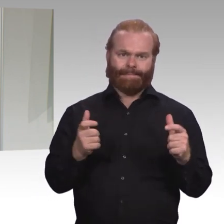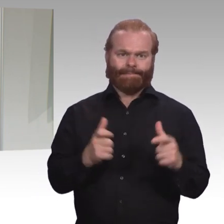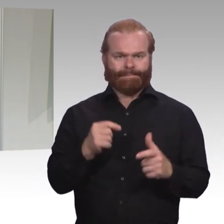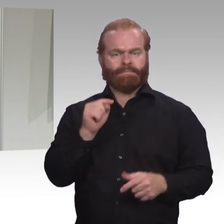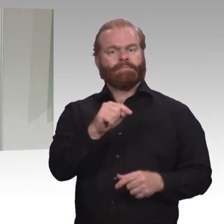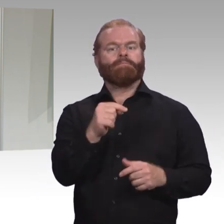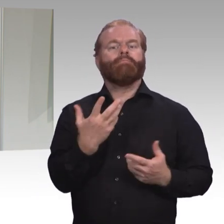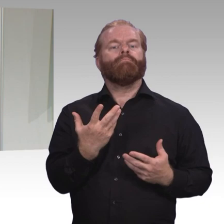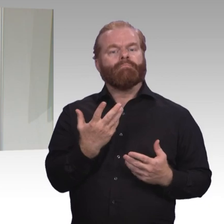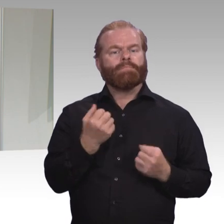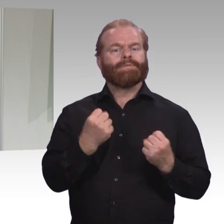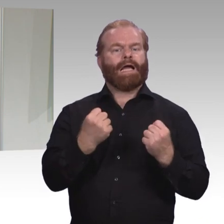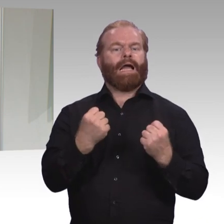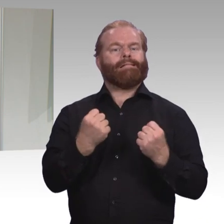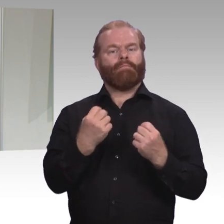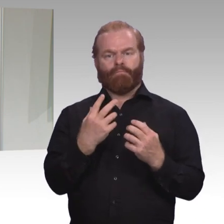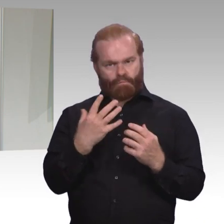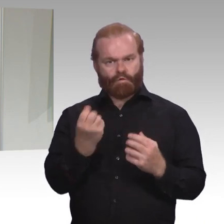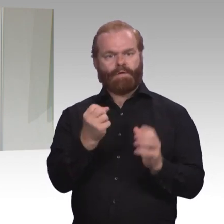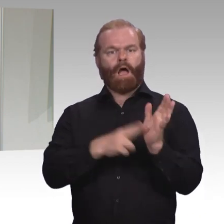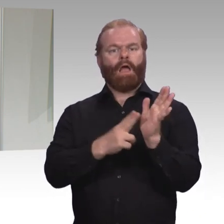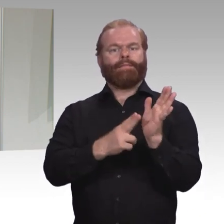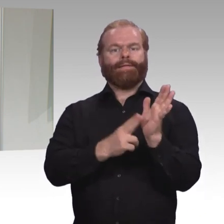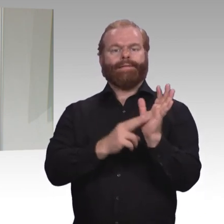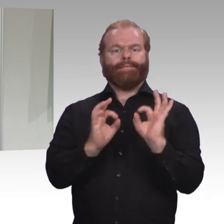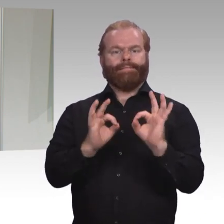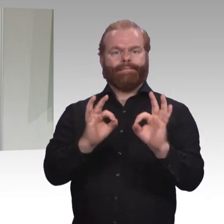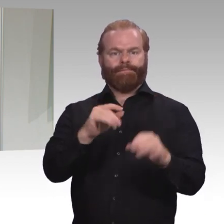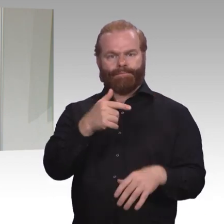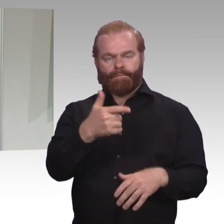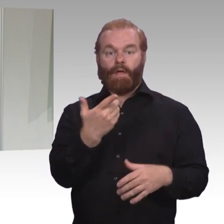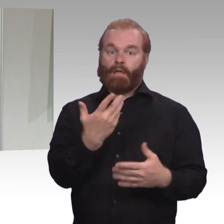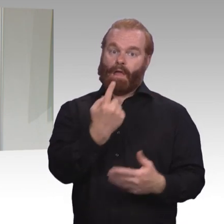Gerät ausstatten, damit sie ihren Auftrag erfüllen kann.